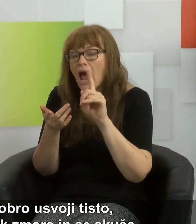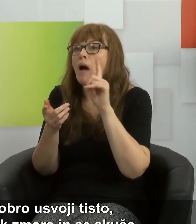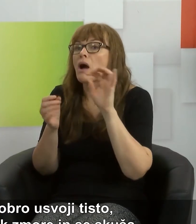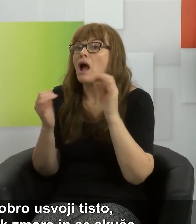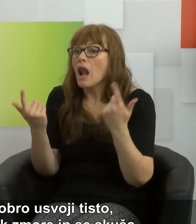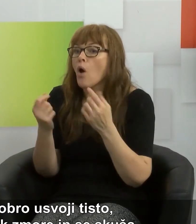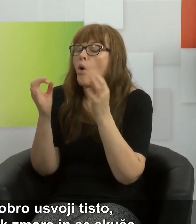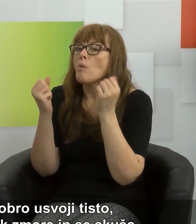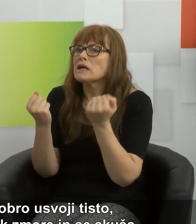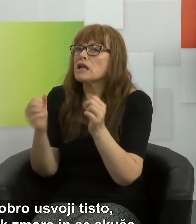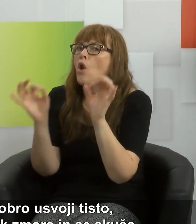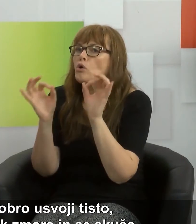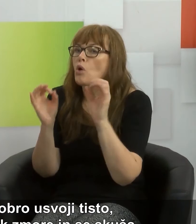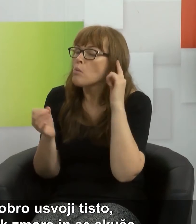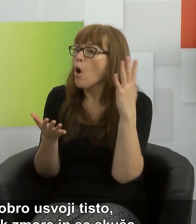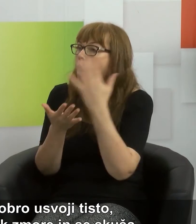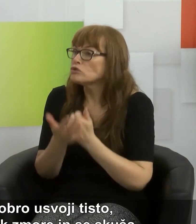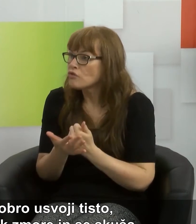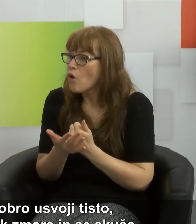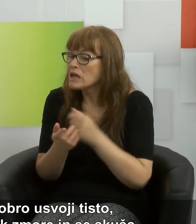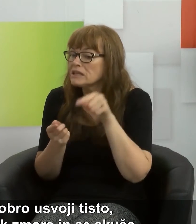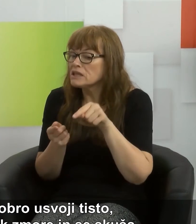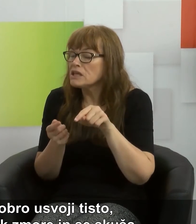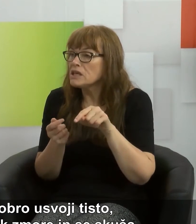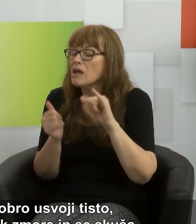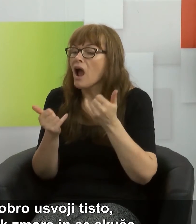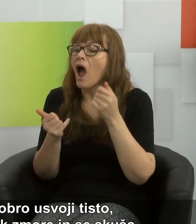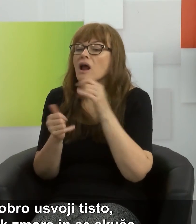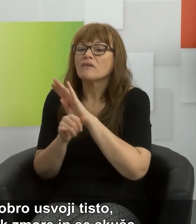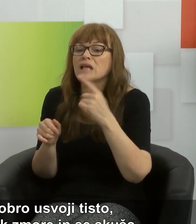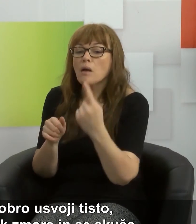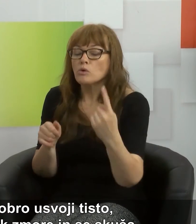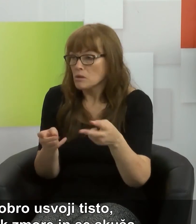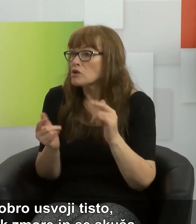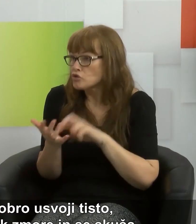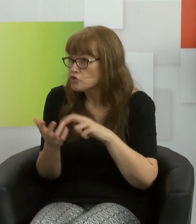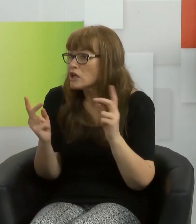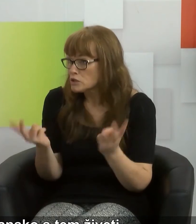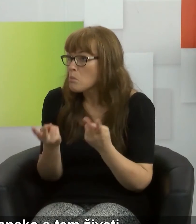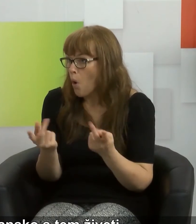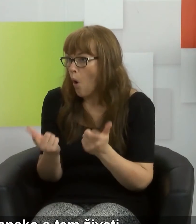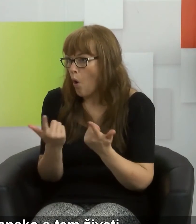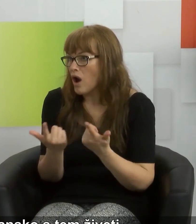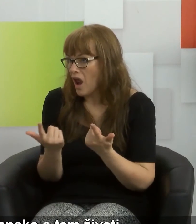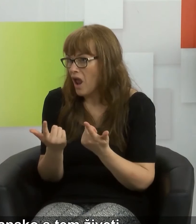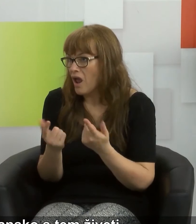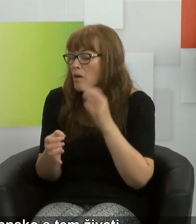dobro osvoji tisto, kar vsak ta posameznik zmore in se skuša